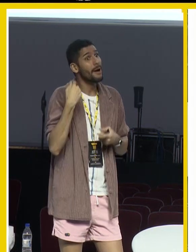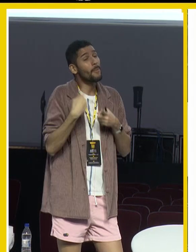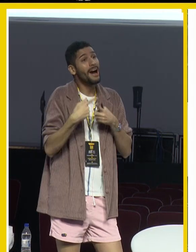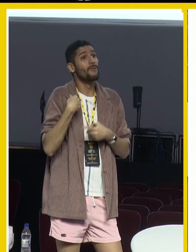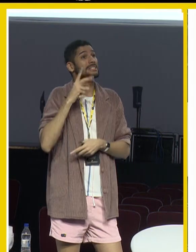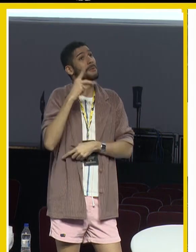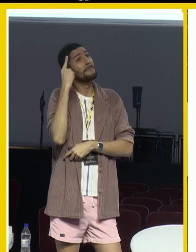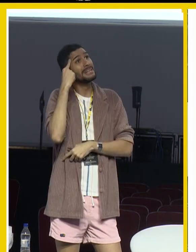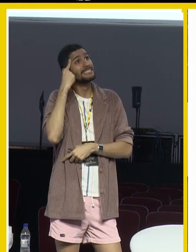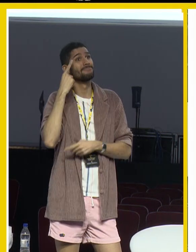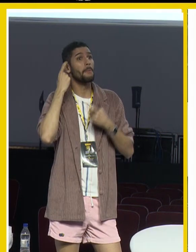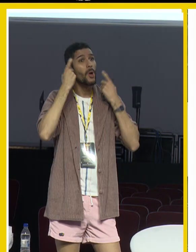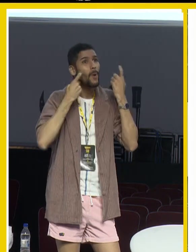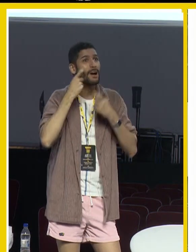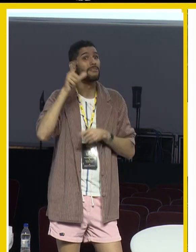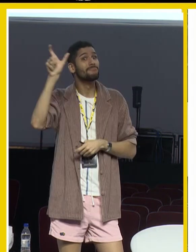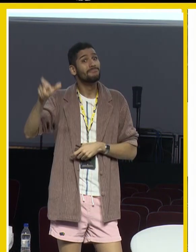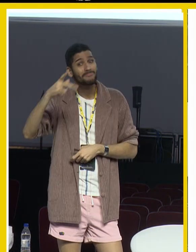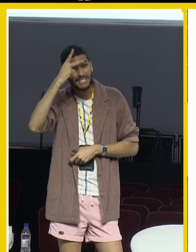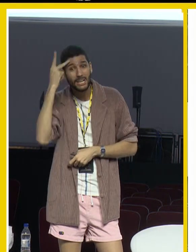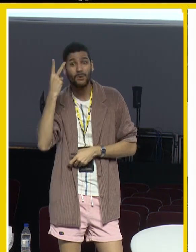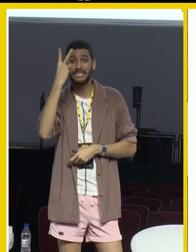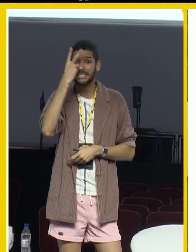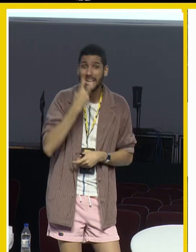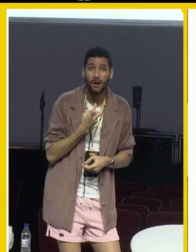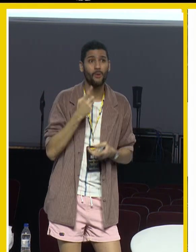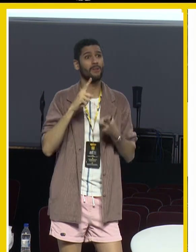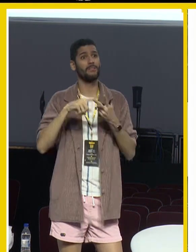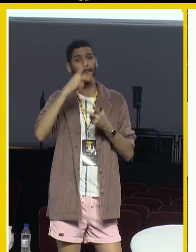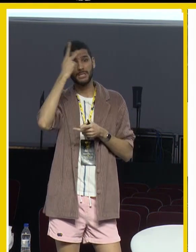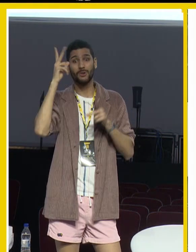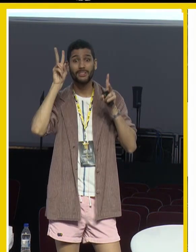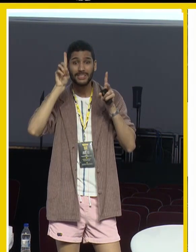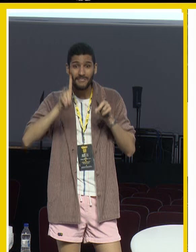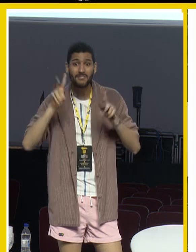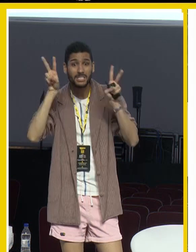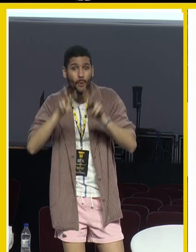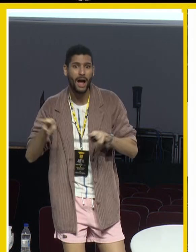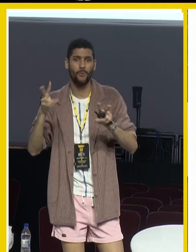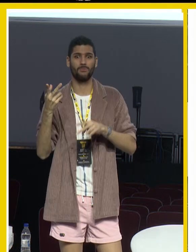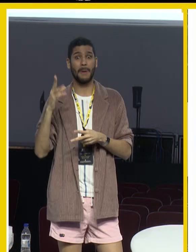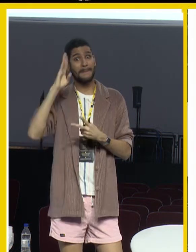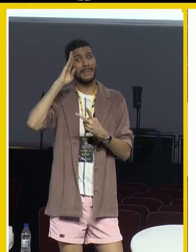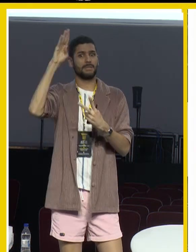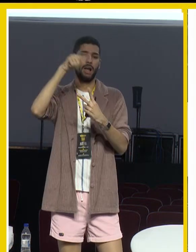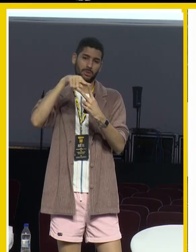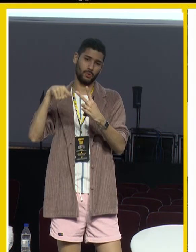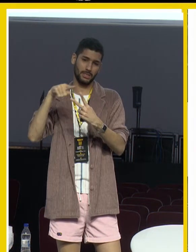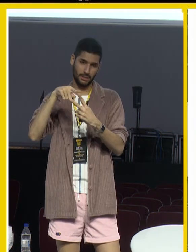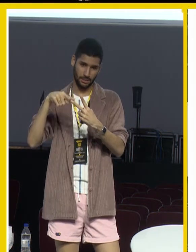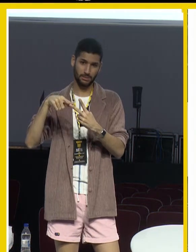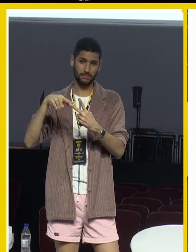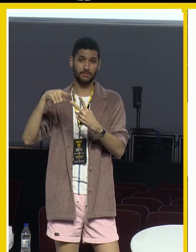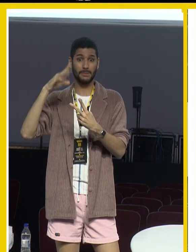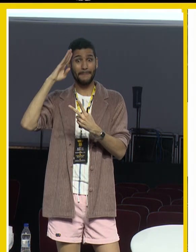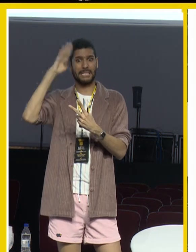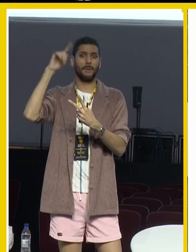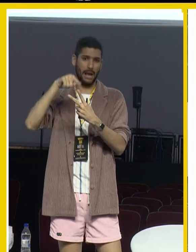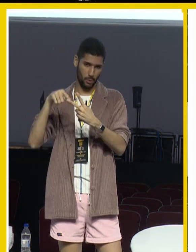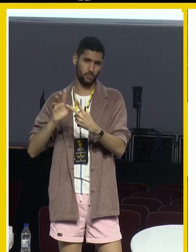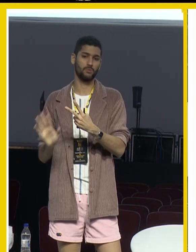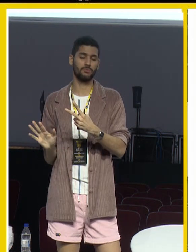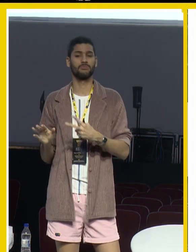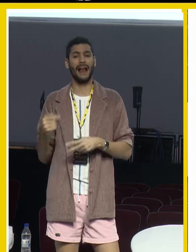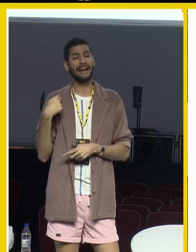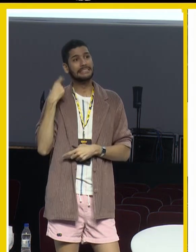então estou pensando é por exemplo nas pessoas com deficiência visual os cegos principal esses dois públicos